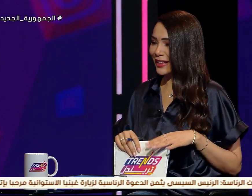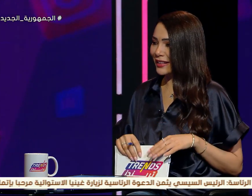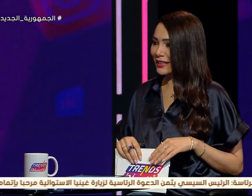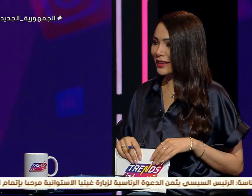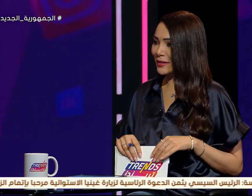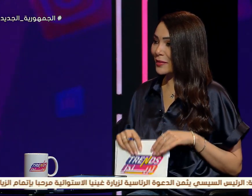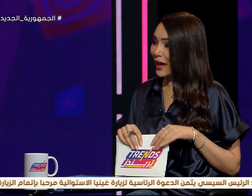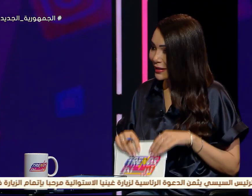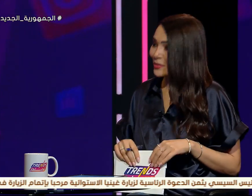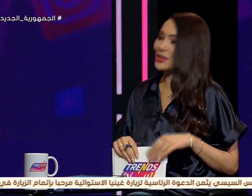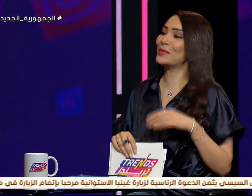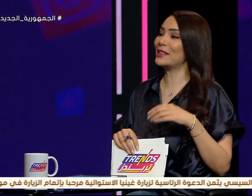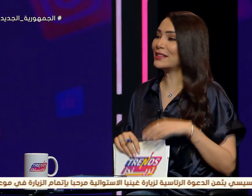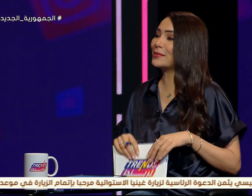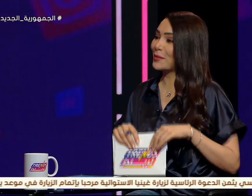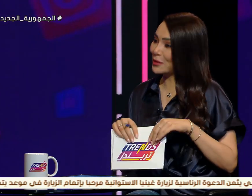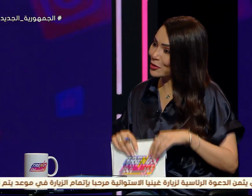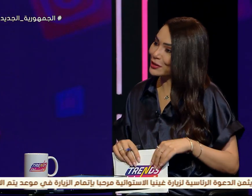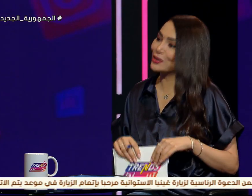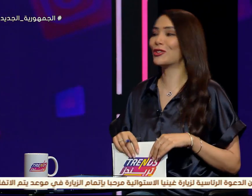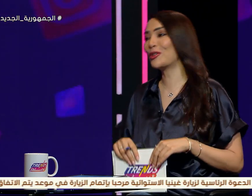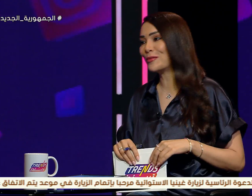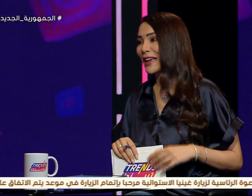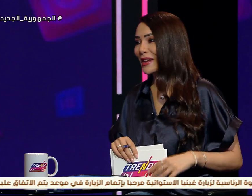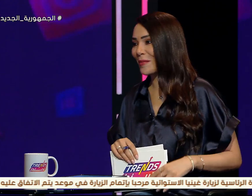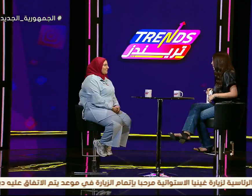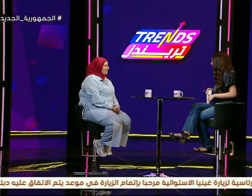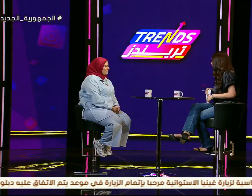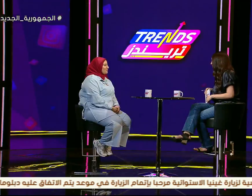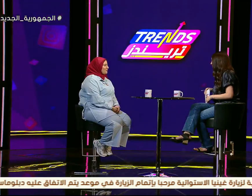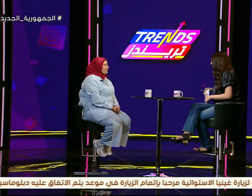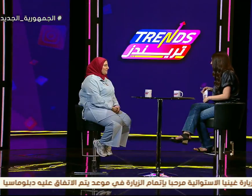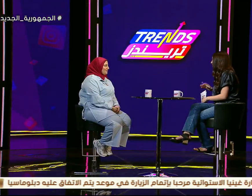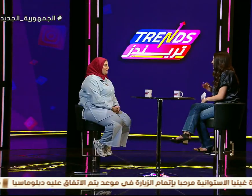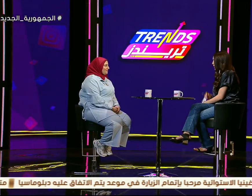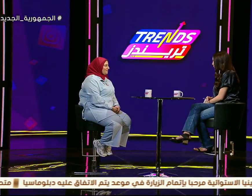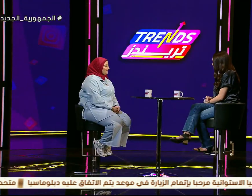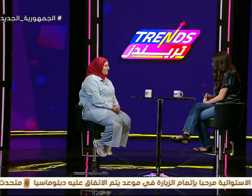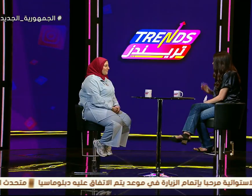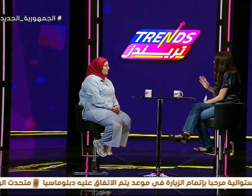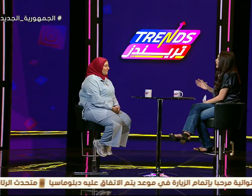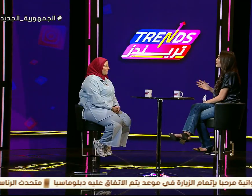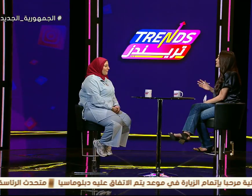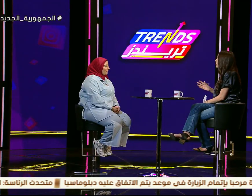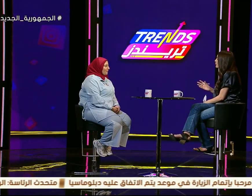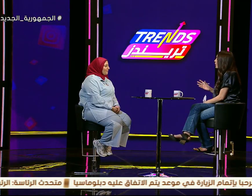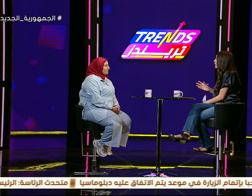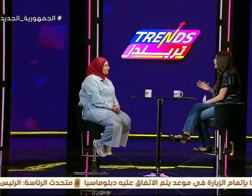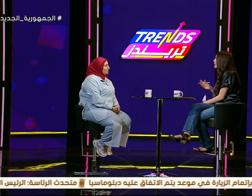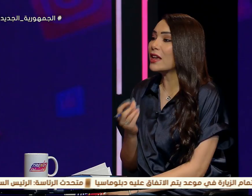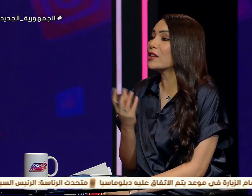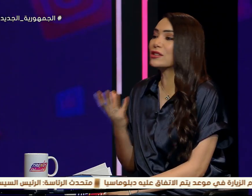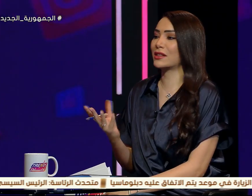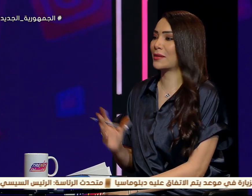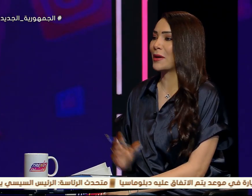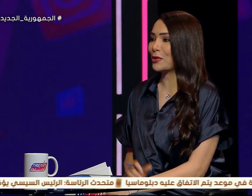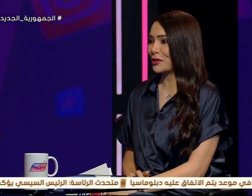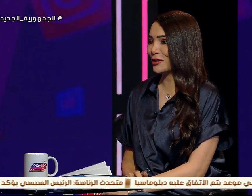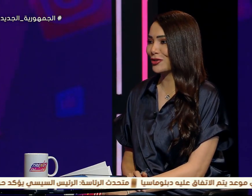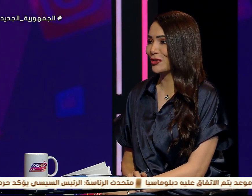هت هتمشي بان انت بتعملي لغه الاشاره وبنتكلم مع بعض مظبوط طيب انا اول حاجه عايزه اعرفها هي ايه قصتك مع لغه الاشاره